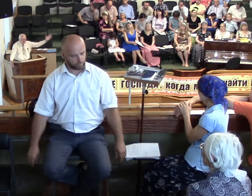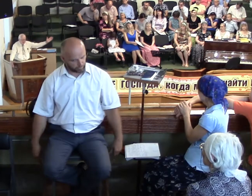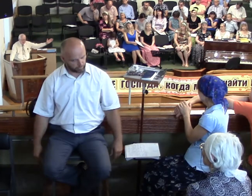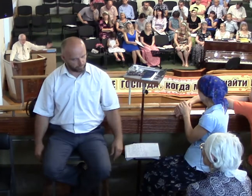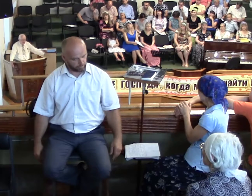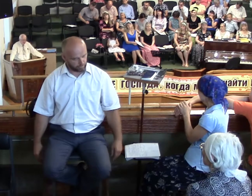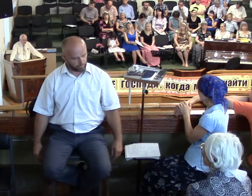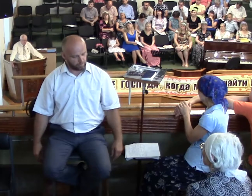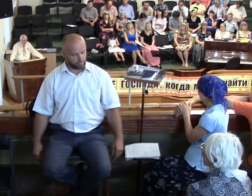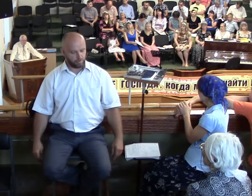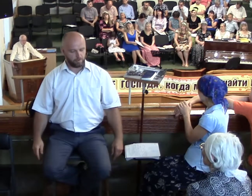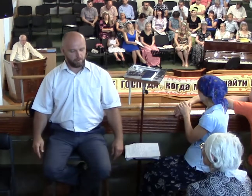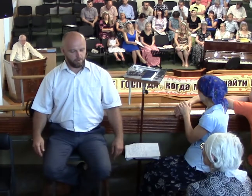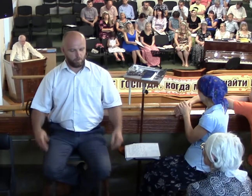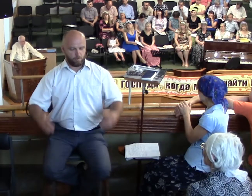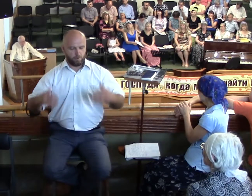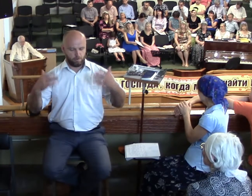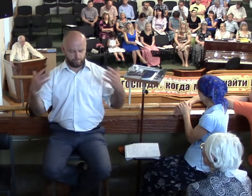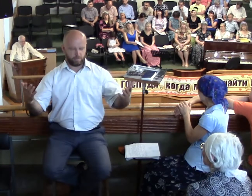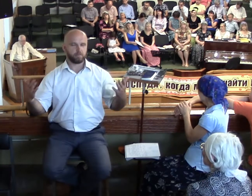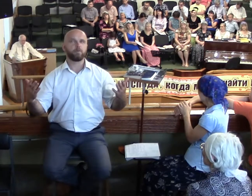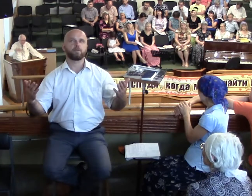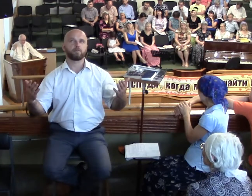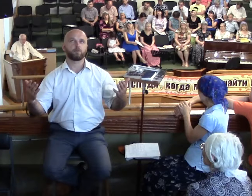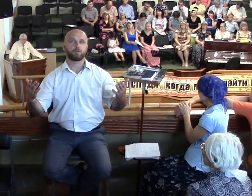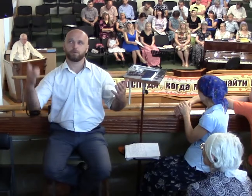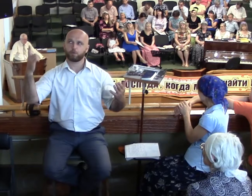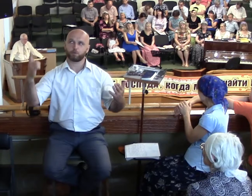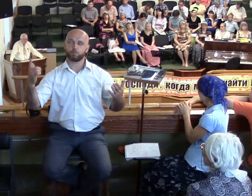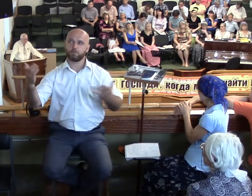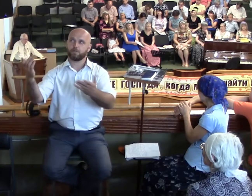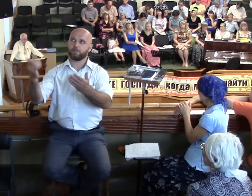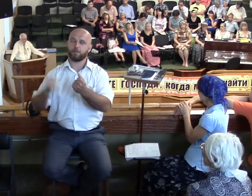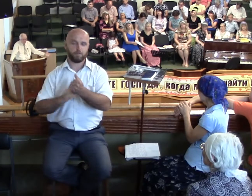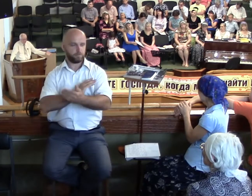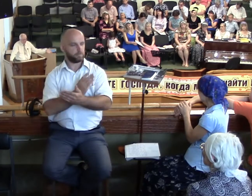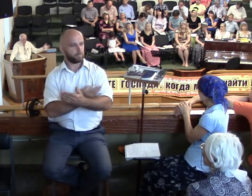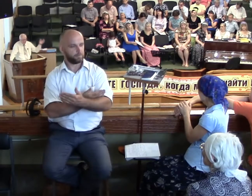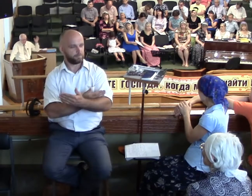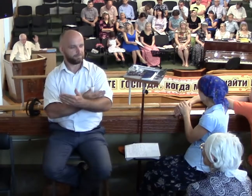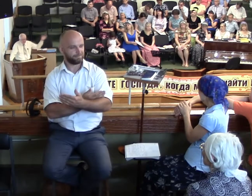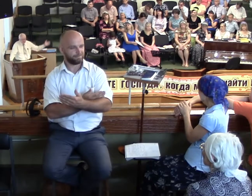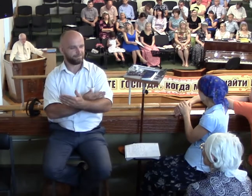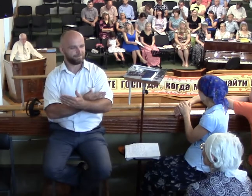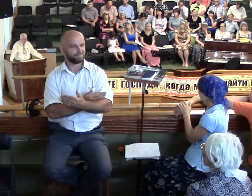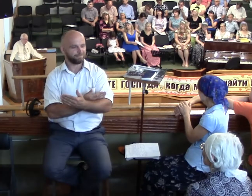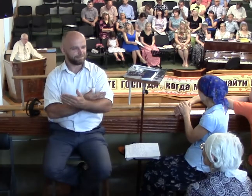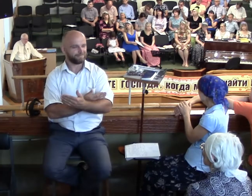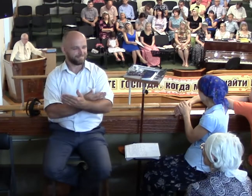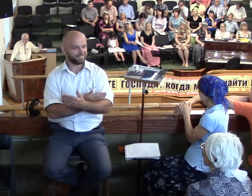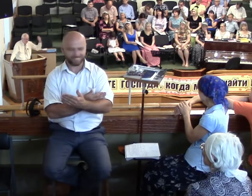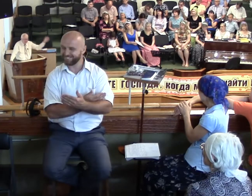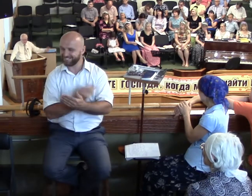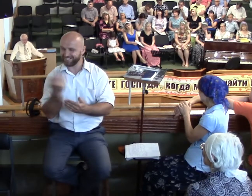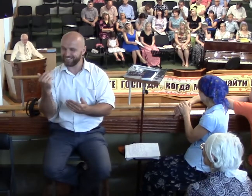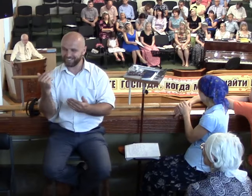первого дня. Готовят, люди всматриваются, люди имена называют. Я помню, говорили, Гитлер это антихрист,